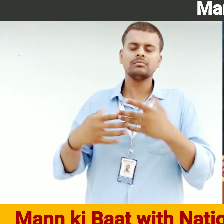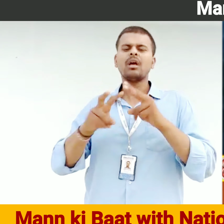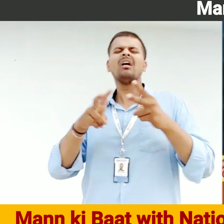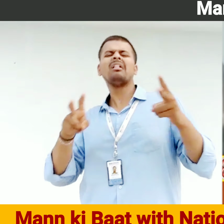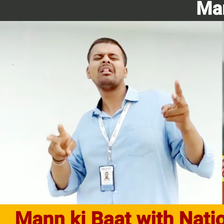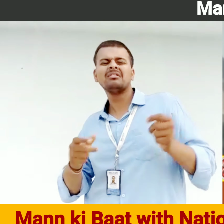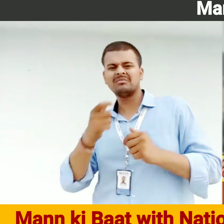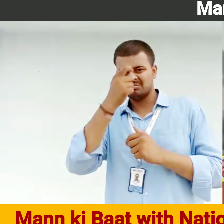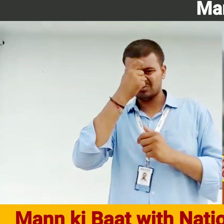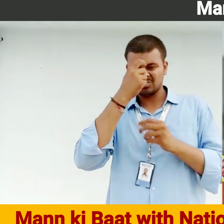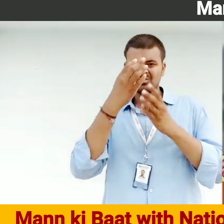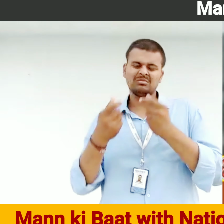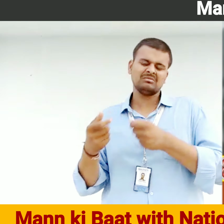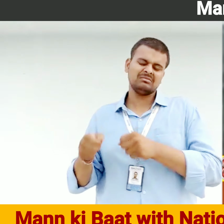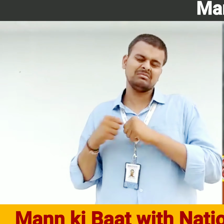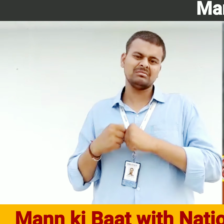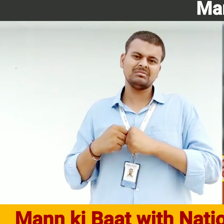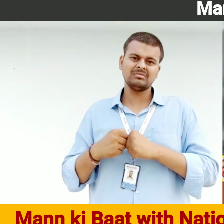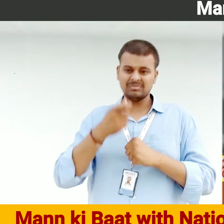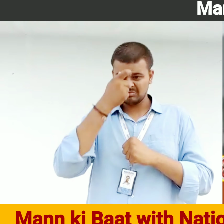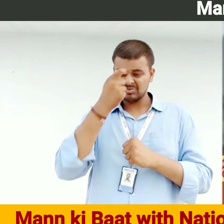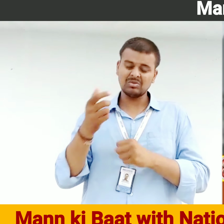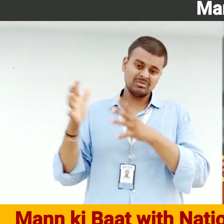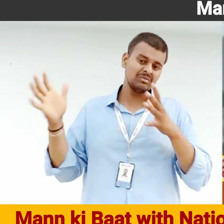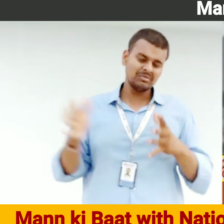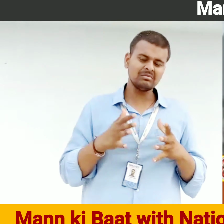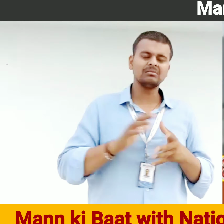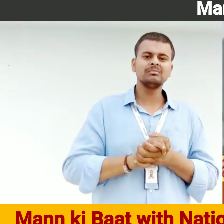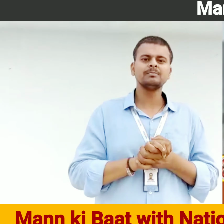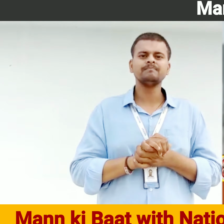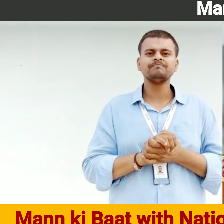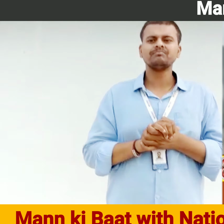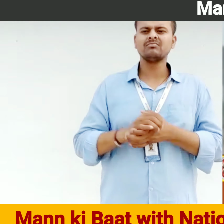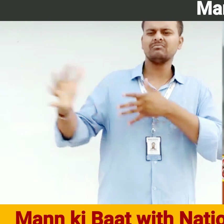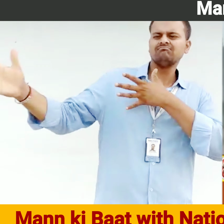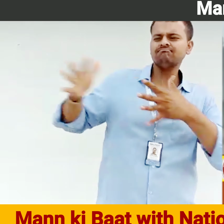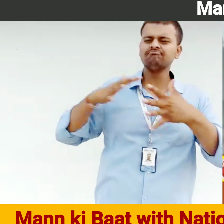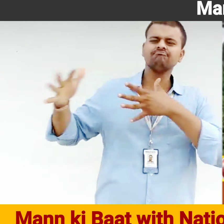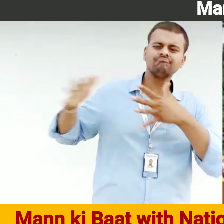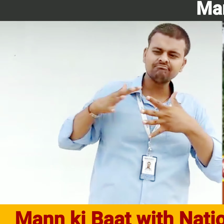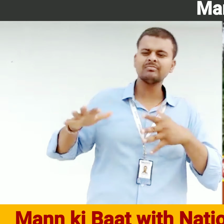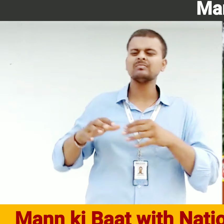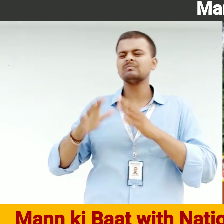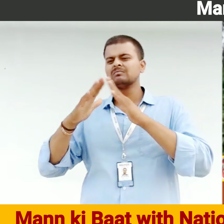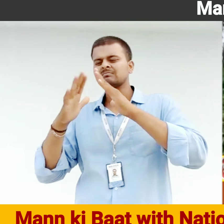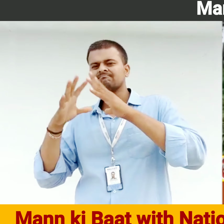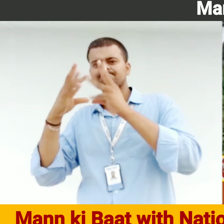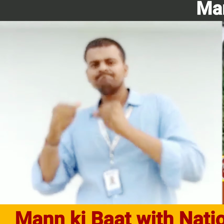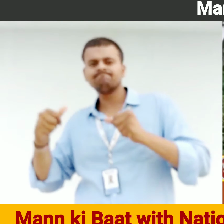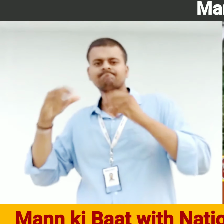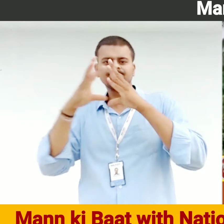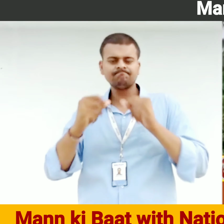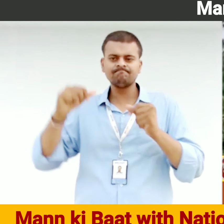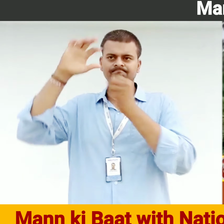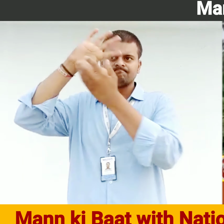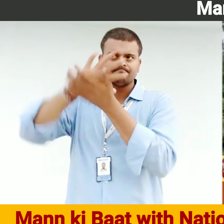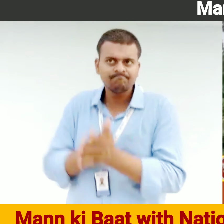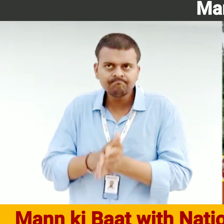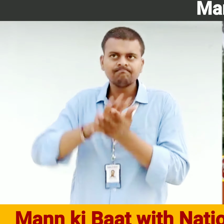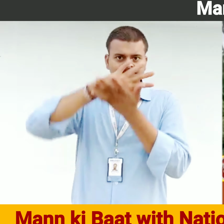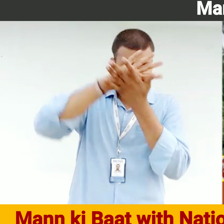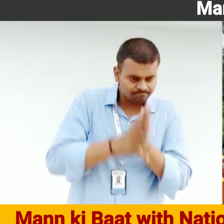दौरान हमने पश्चिम बंगाल और उड़ीसा में सुपर साइक्लोन अम्फान का कहर देखा। तूफान से अनेकों